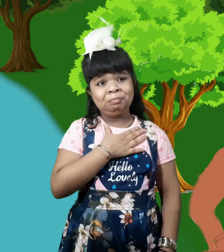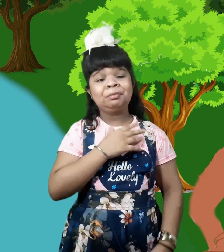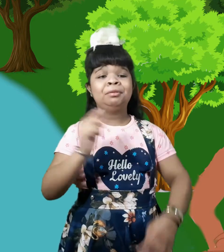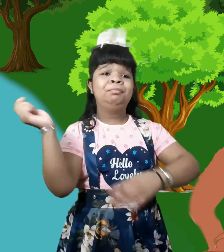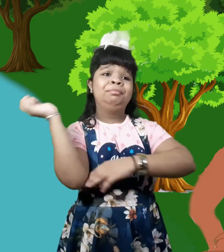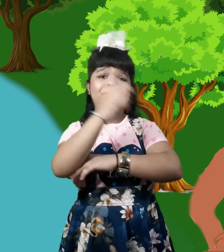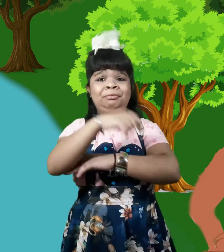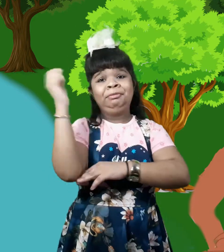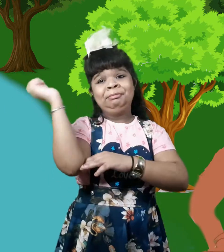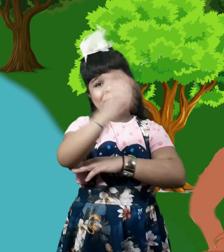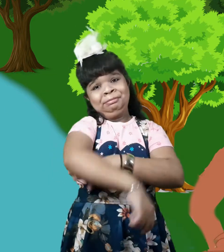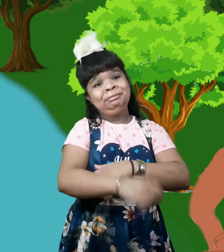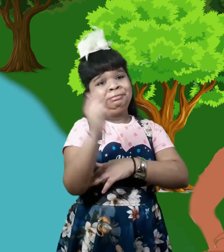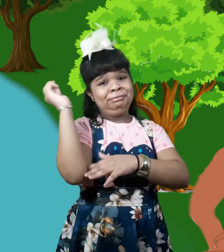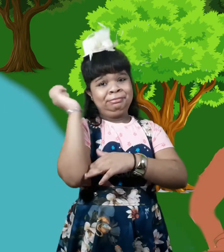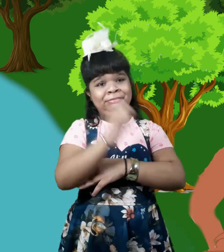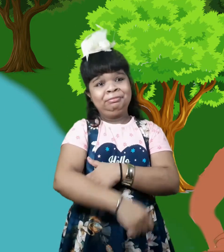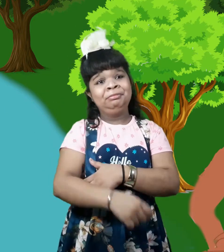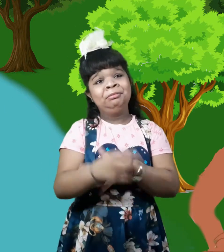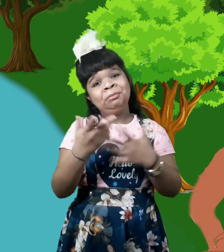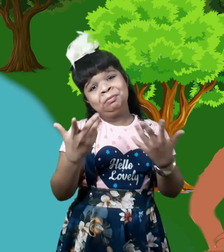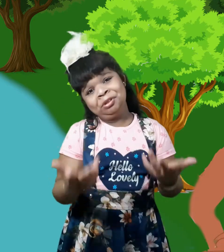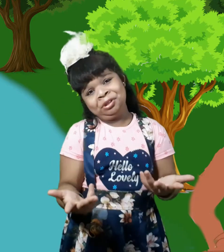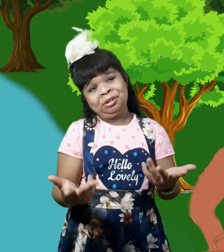मेरी कुल्हाड़ी,